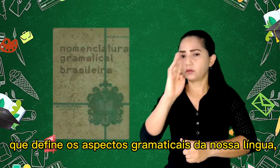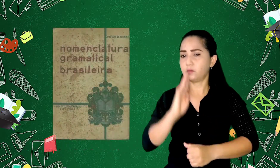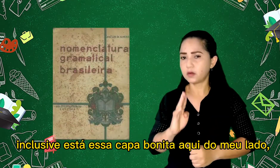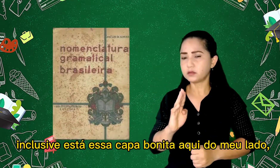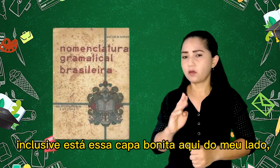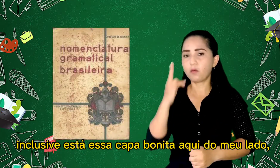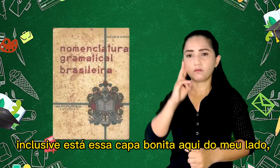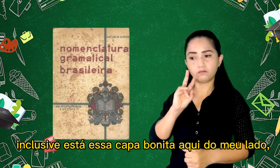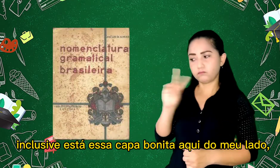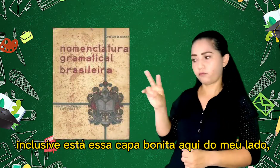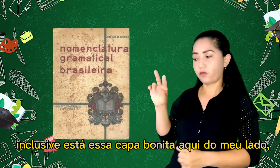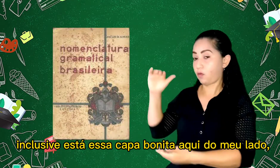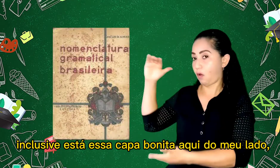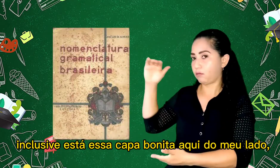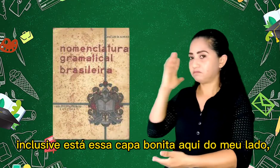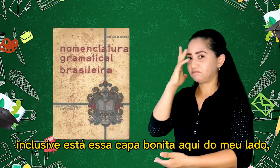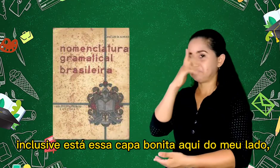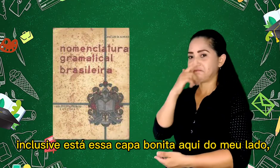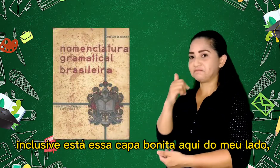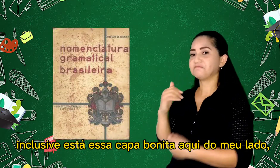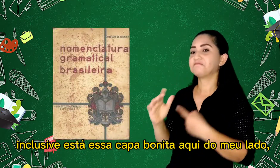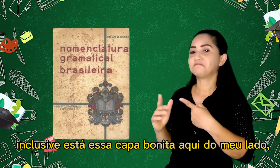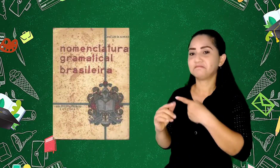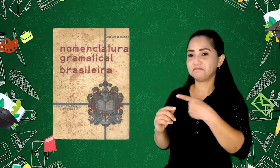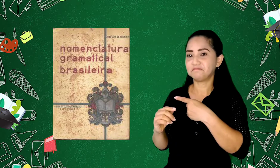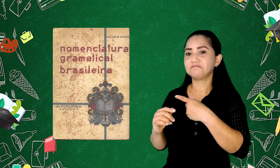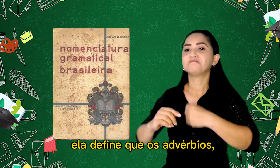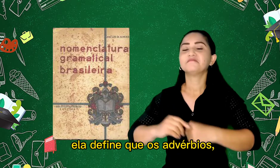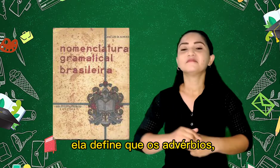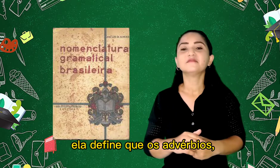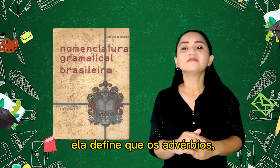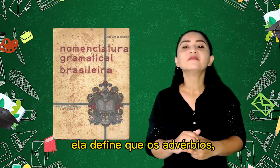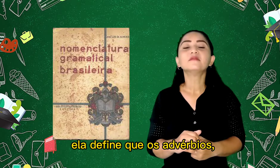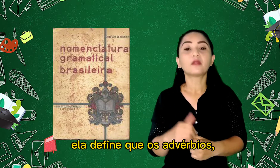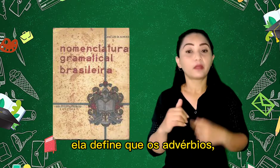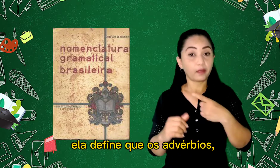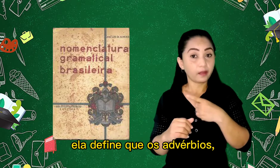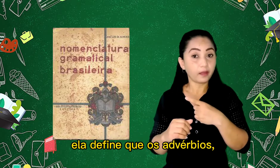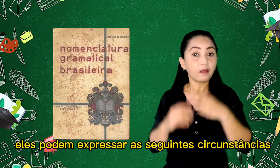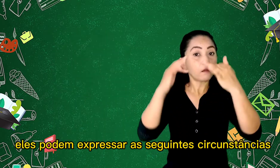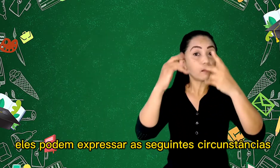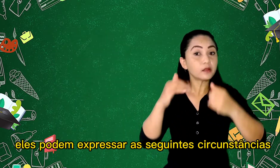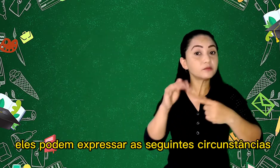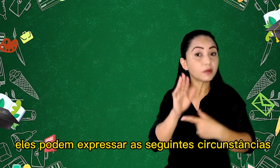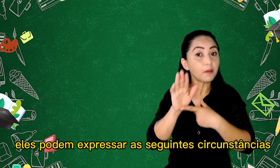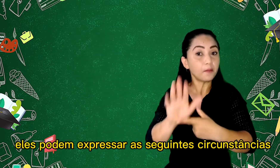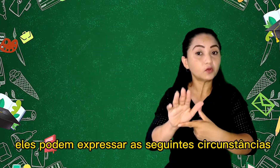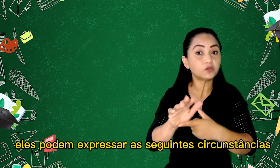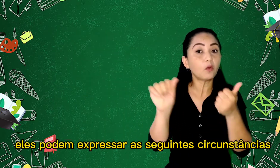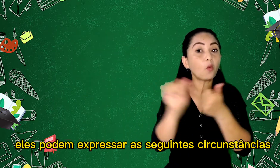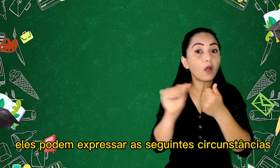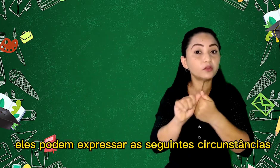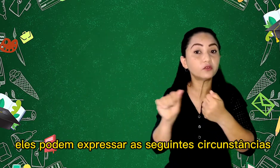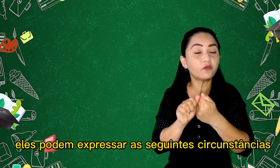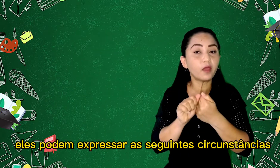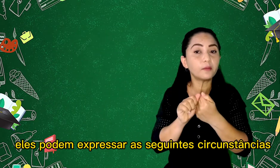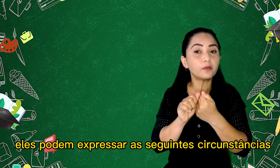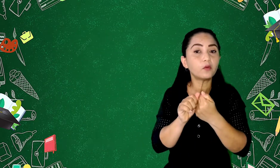língua, inclusive está essa capa bonita aqui, ó, do meu lado, ela define que os advérbios eles podem expressar as